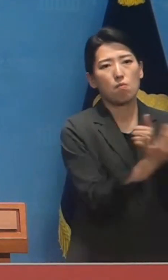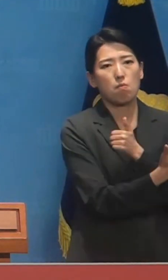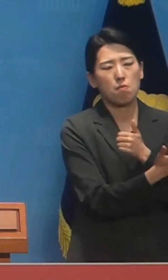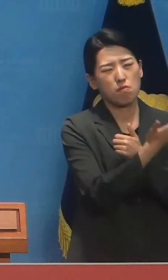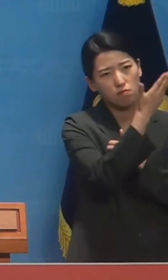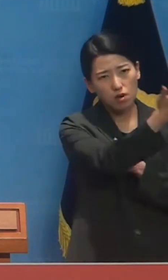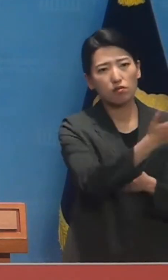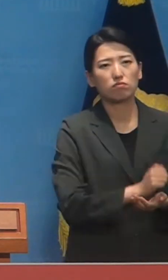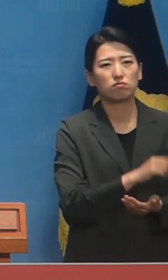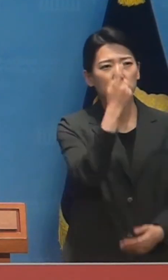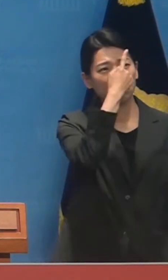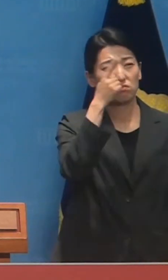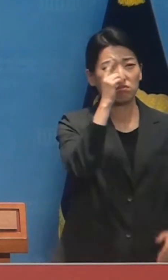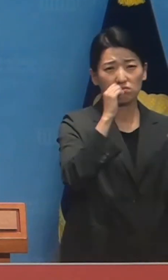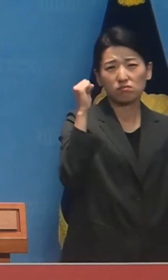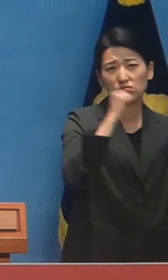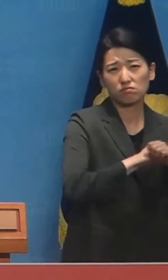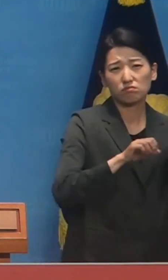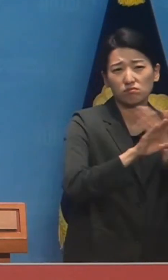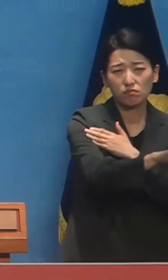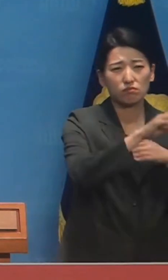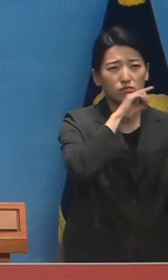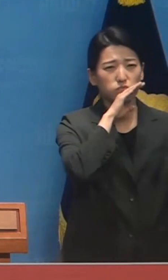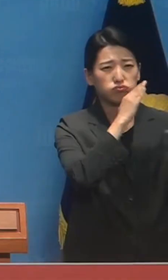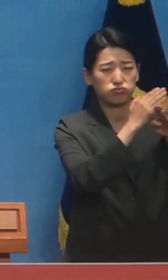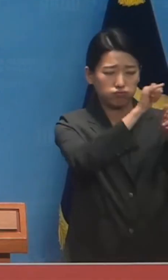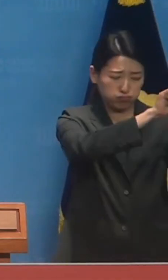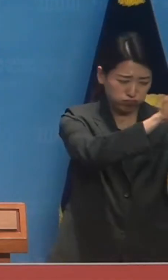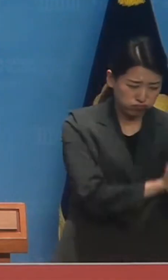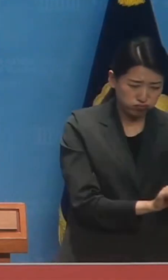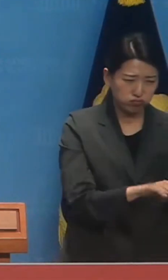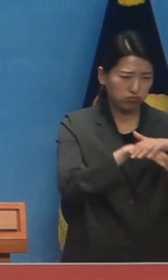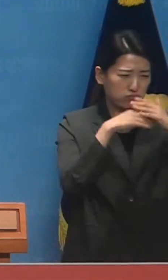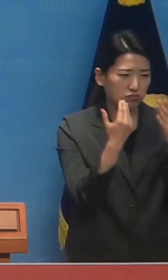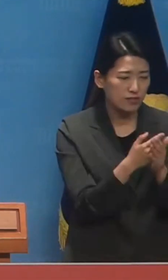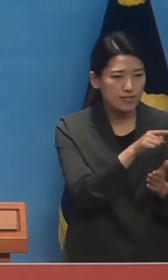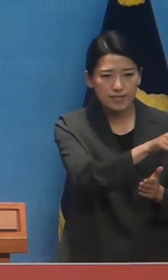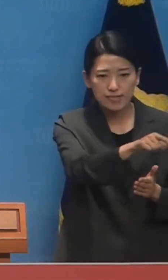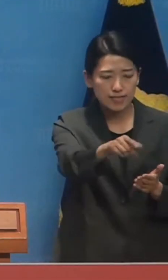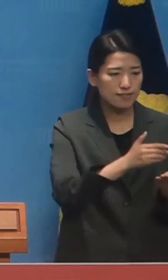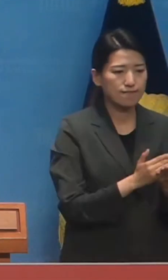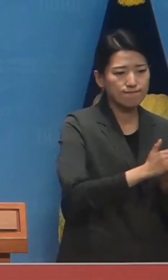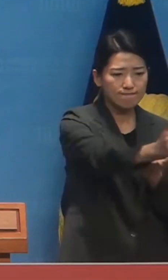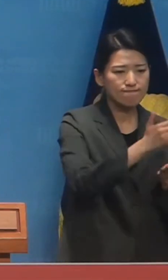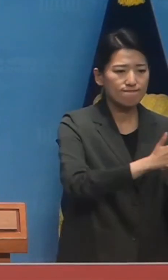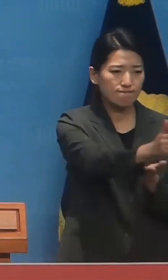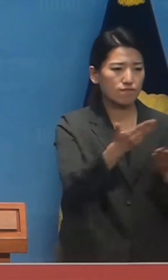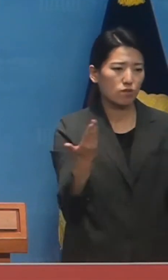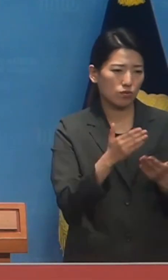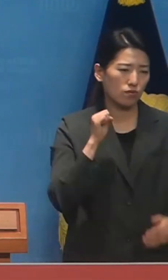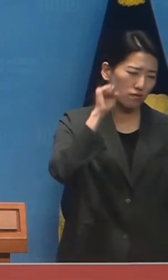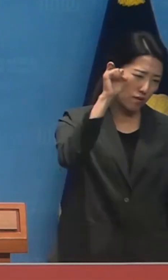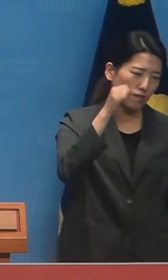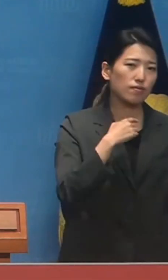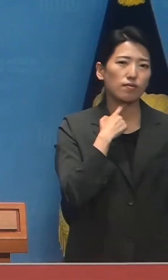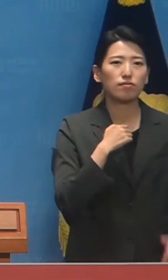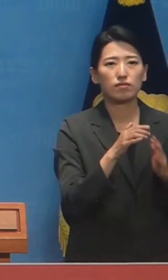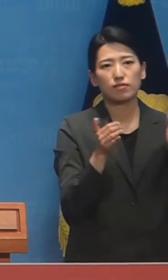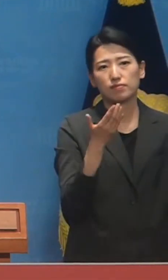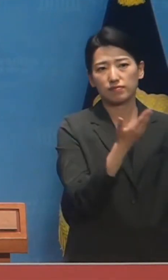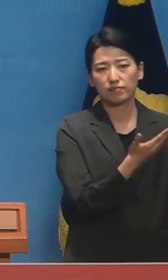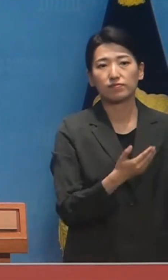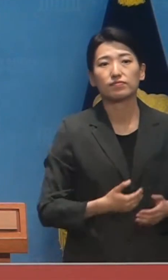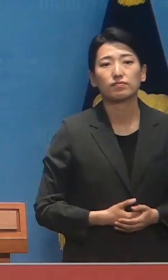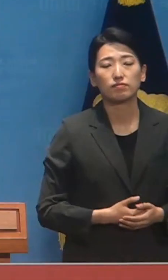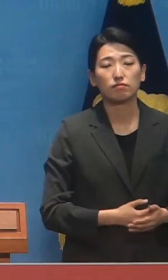그는 소련이 멸망한 후에는 종북 세력이나 주사파 척결에 앞장서는 운동권 출신이기도 합니다. 무엇보다 김문수